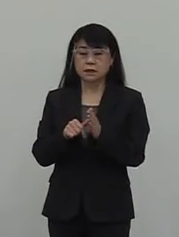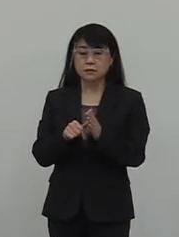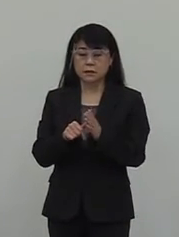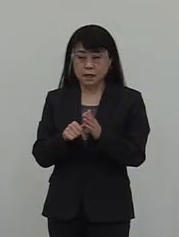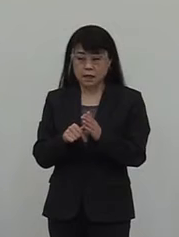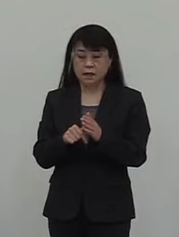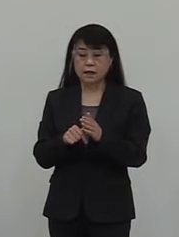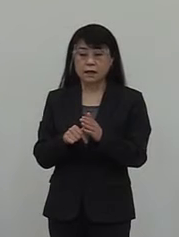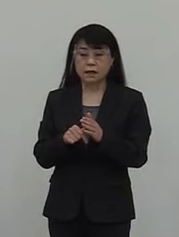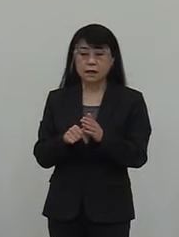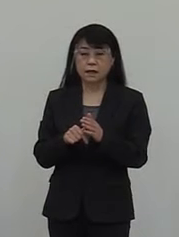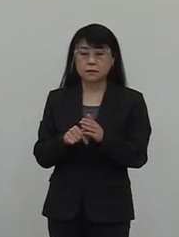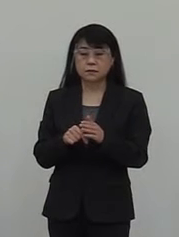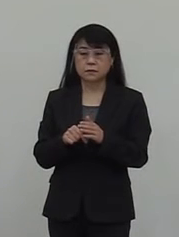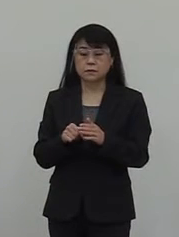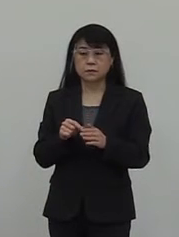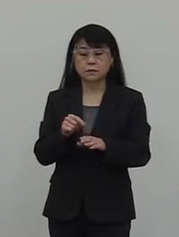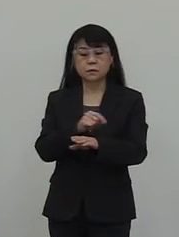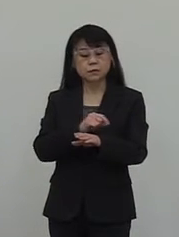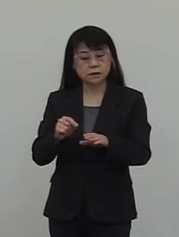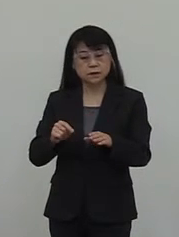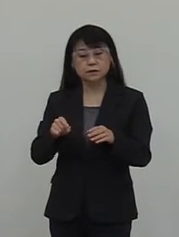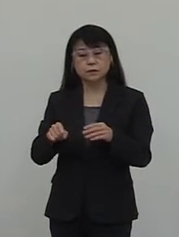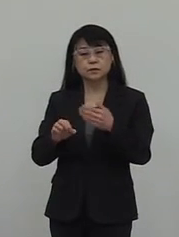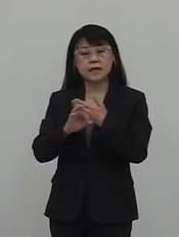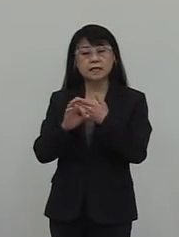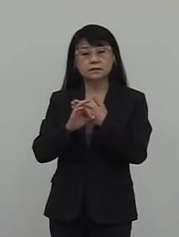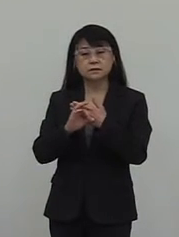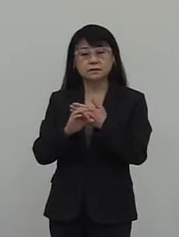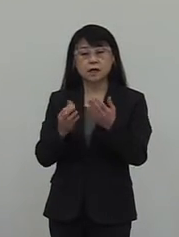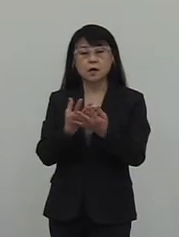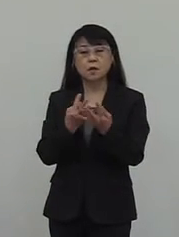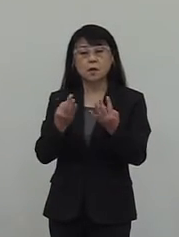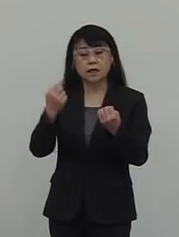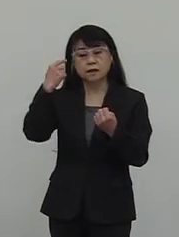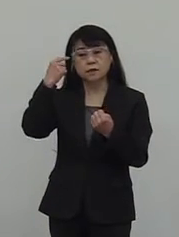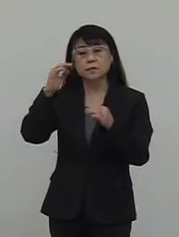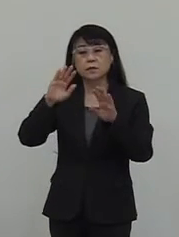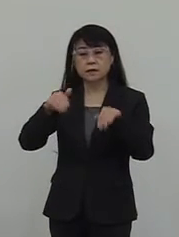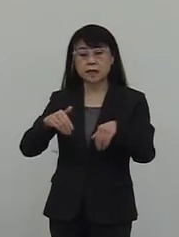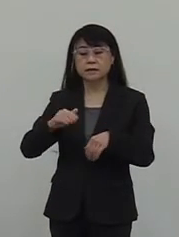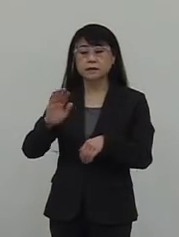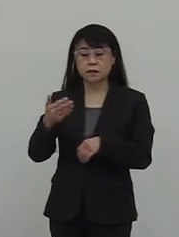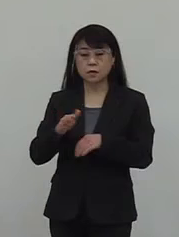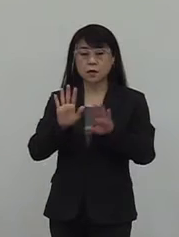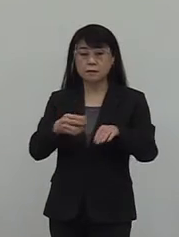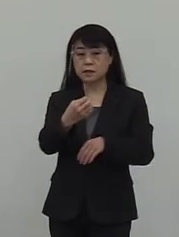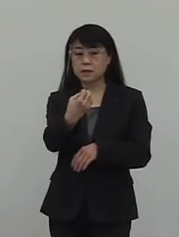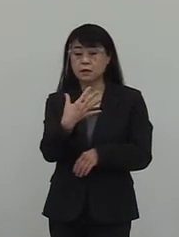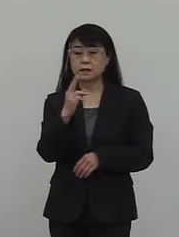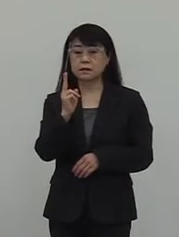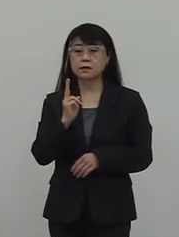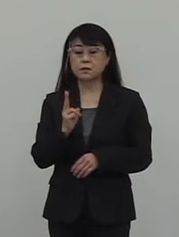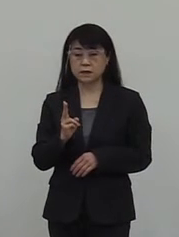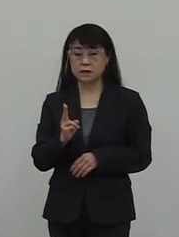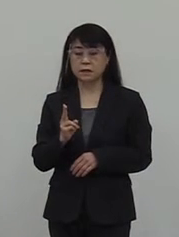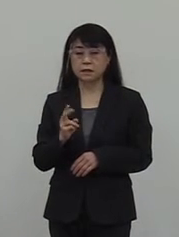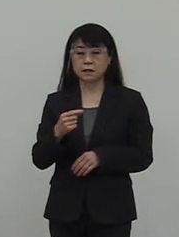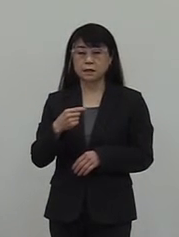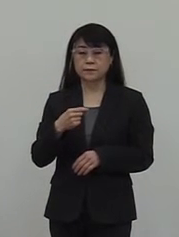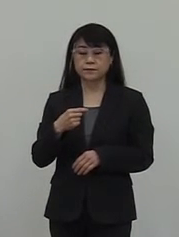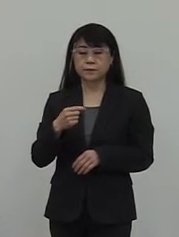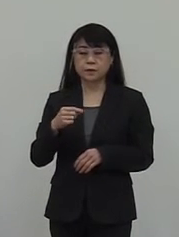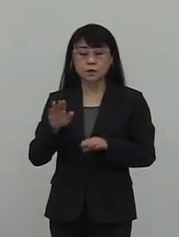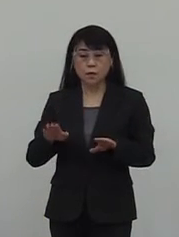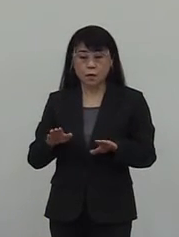ースが多かったので、今日あたりはさほどそういう傾向はないんですけれども、今ほどご指摘のあったように、今回の、私どもの本